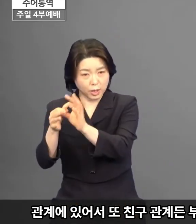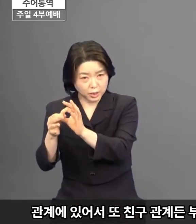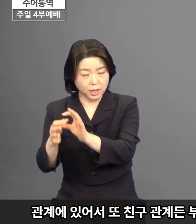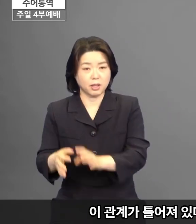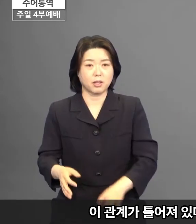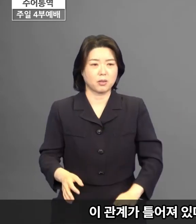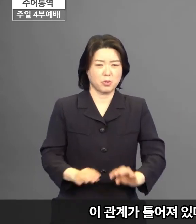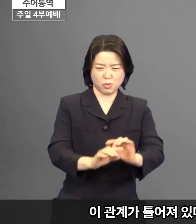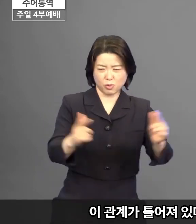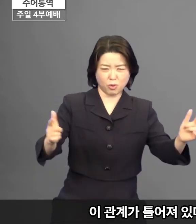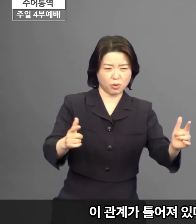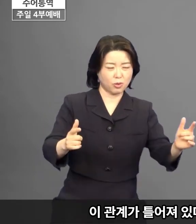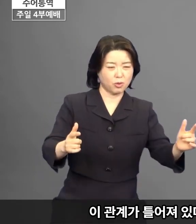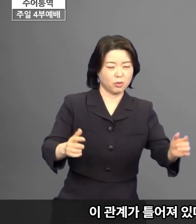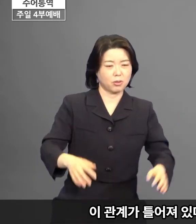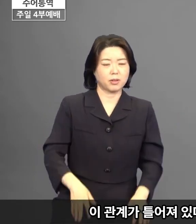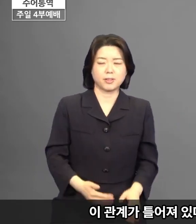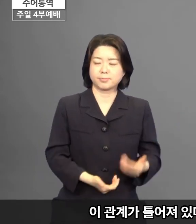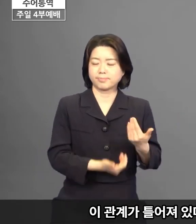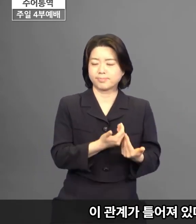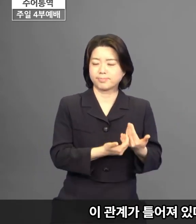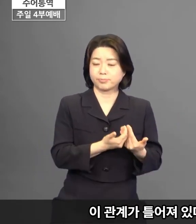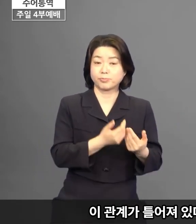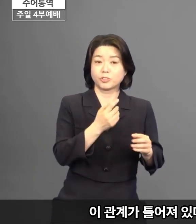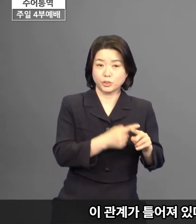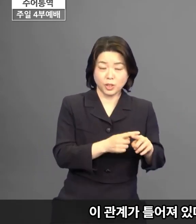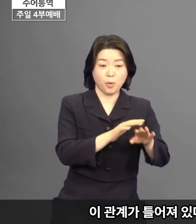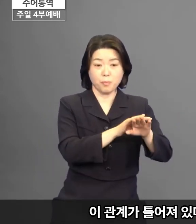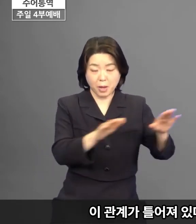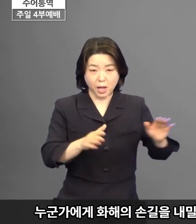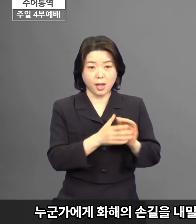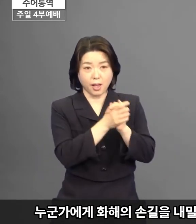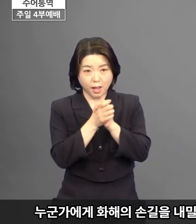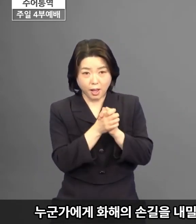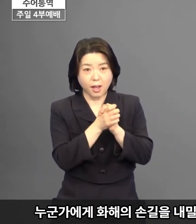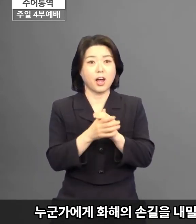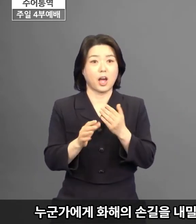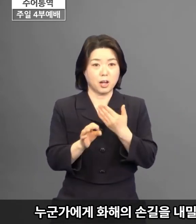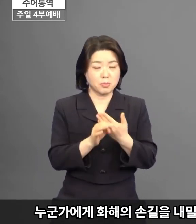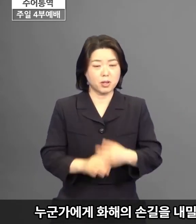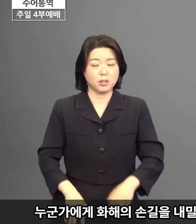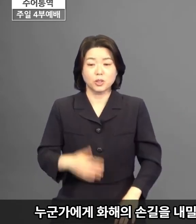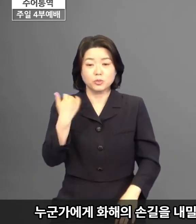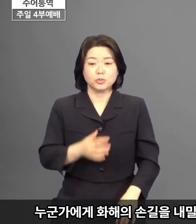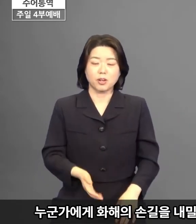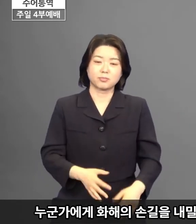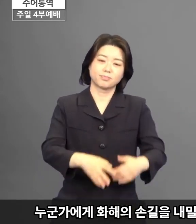간에 이 관계가 틀어져 있다가 화해를 하고 해결이 되면 누군가에게